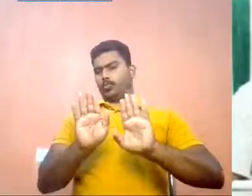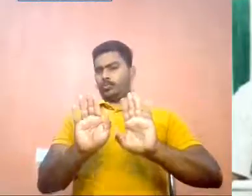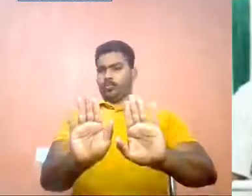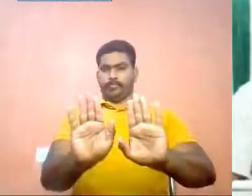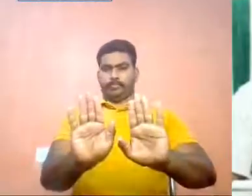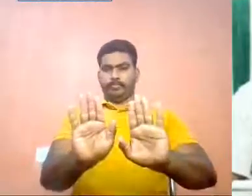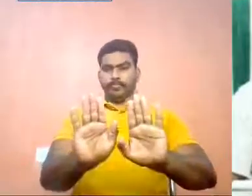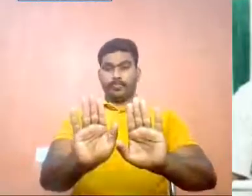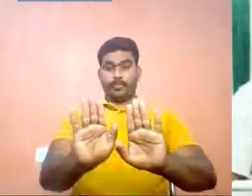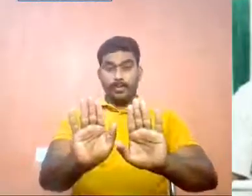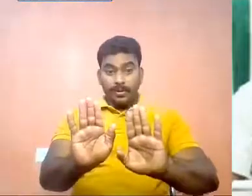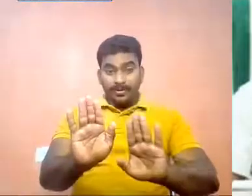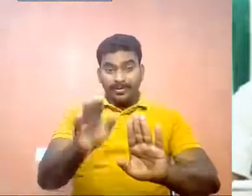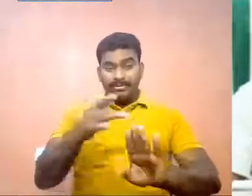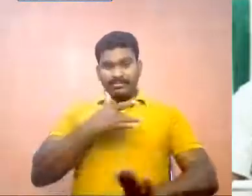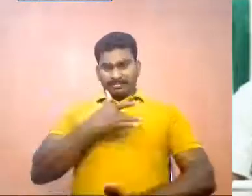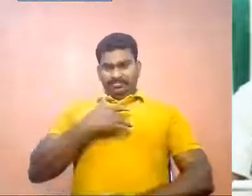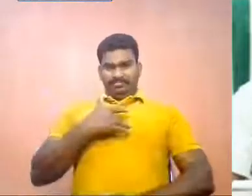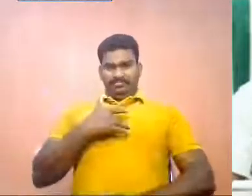ആരെയും ബുദ്ധിമുട്ടിക്കാനല്ല